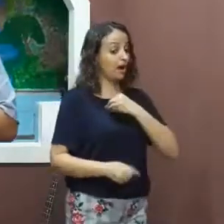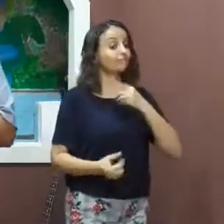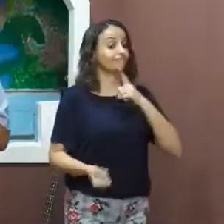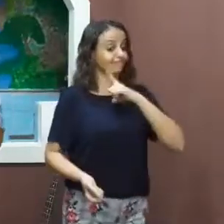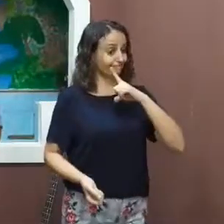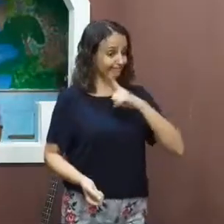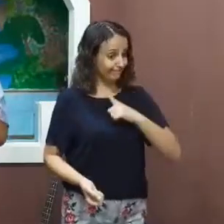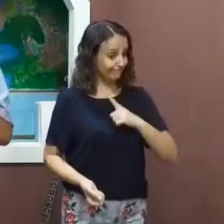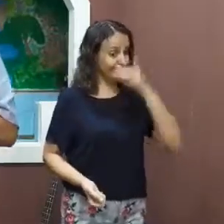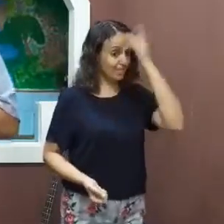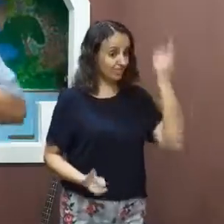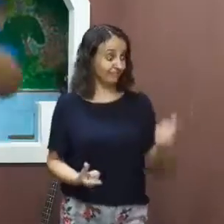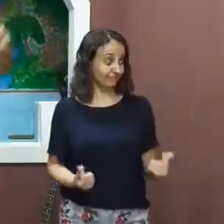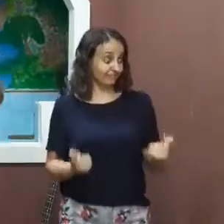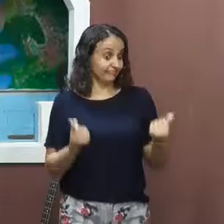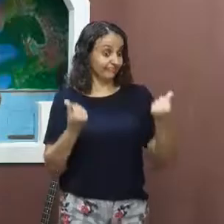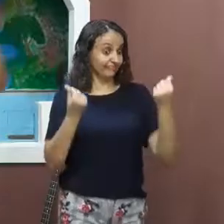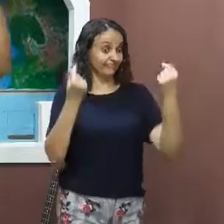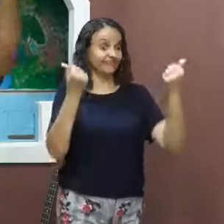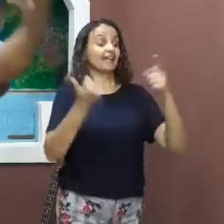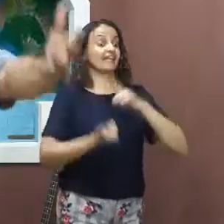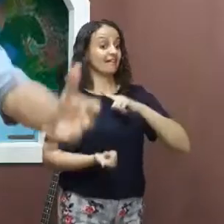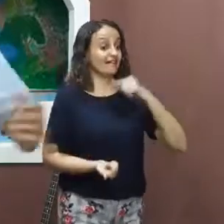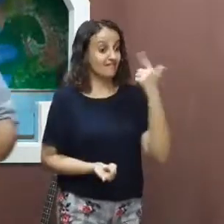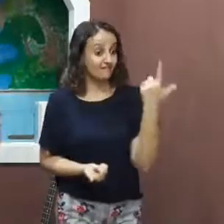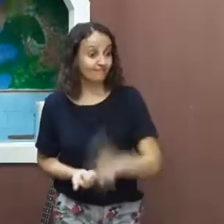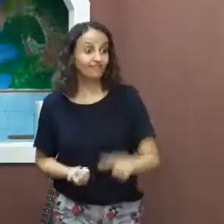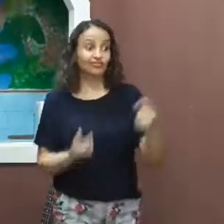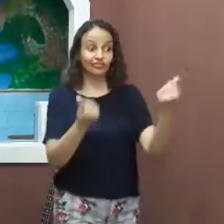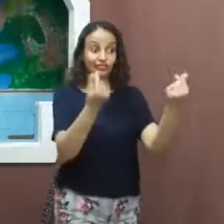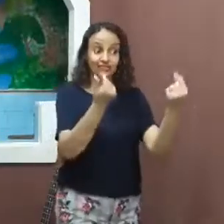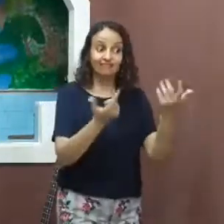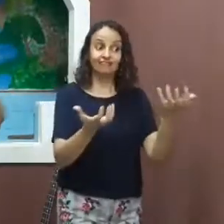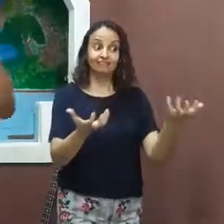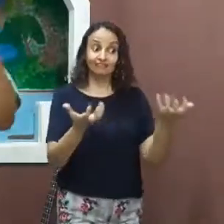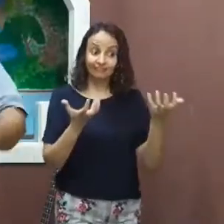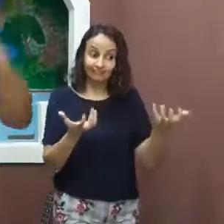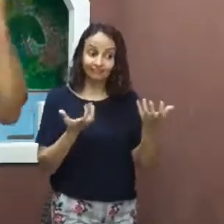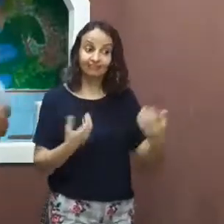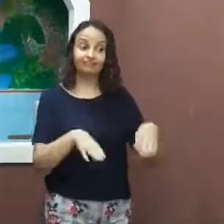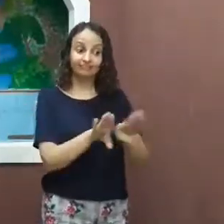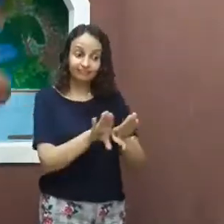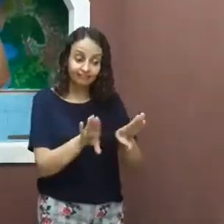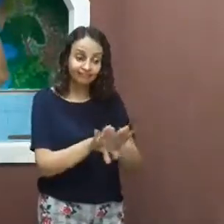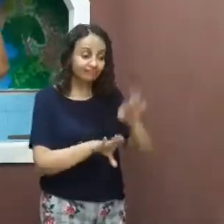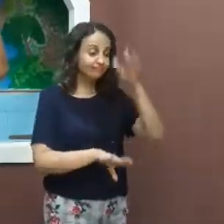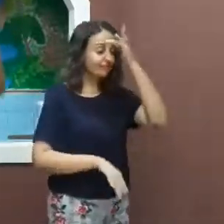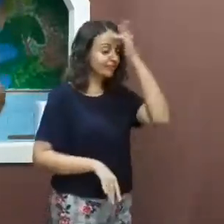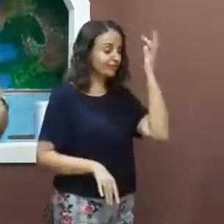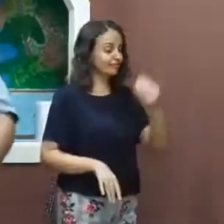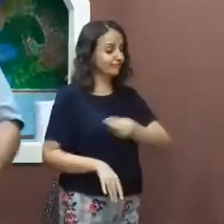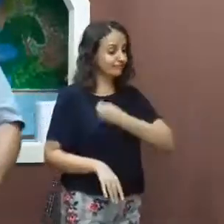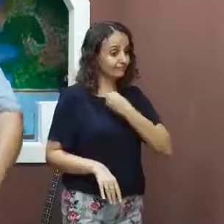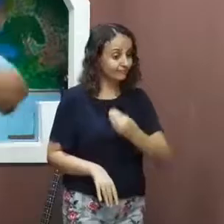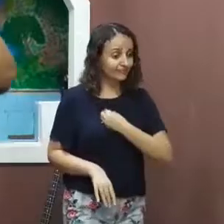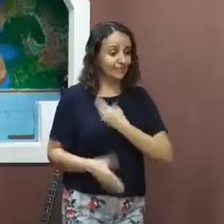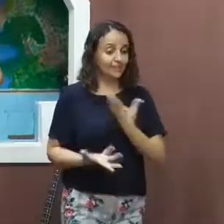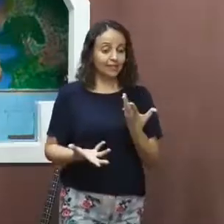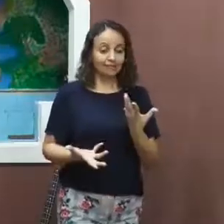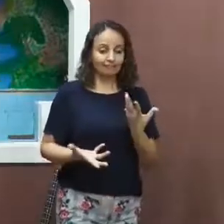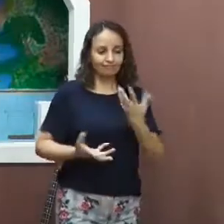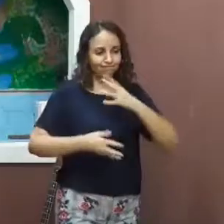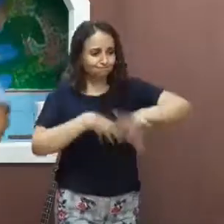a ganância entrou no mundo, é porque os homens não têm mais Deus, porque as pessoas estão vivendo numa vida